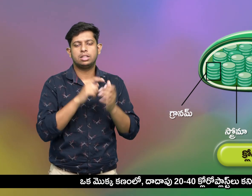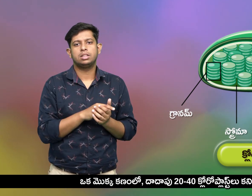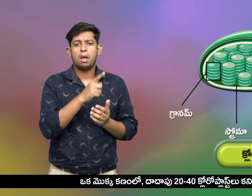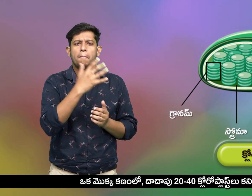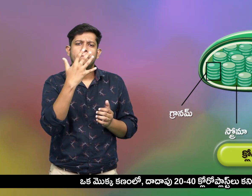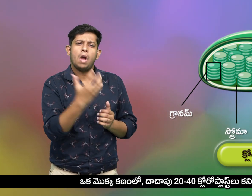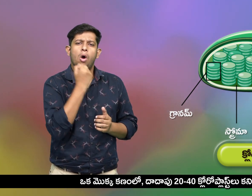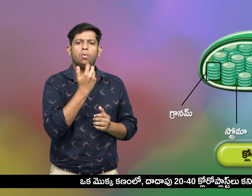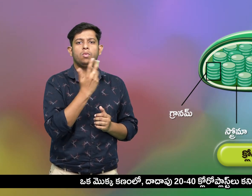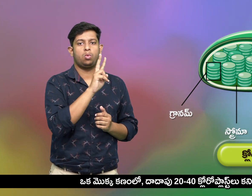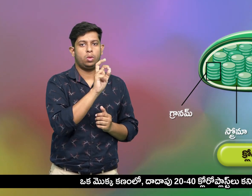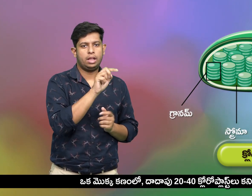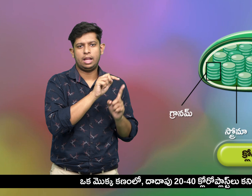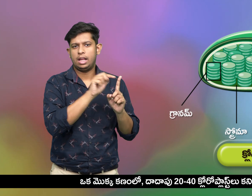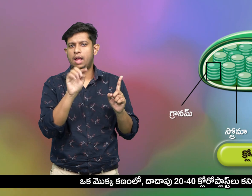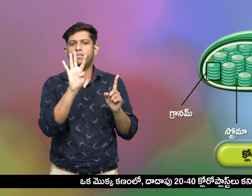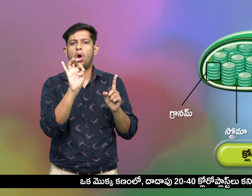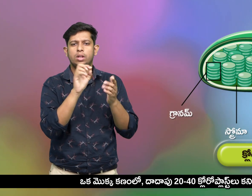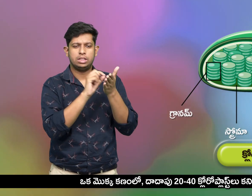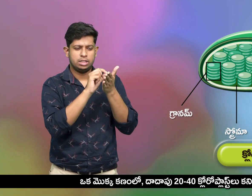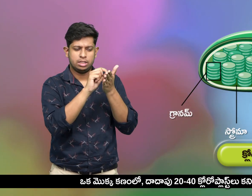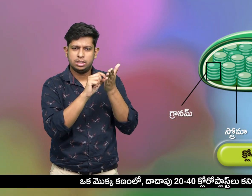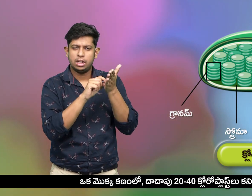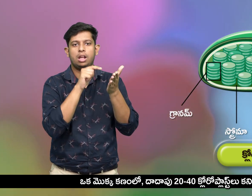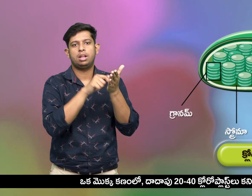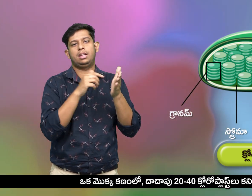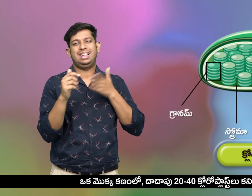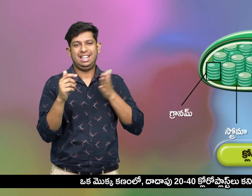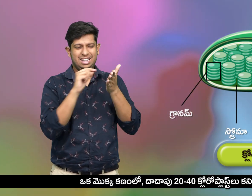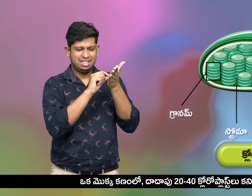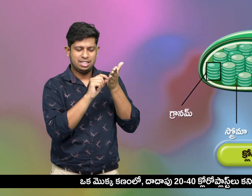దాదాపు 20 నుండి 40 క్లోరోప్లాస్ట్లు కనిపిస్తాయి.